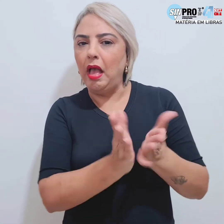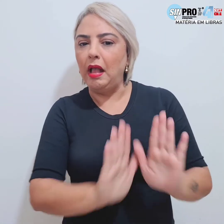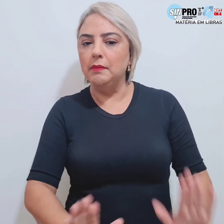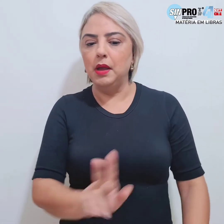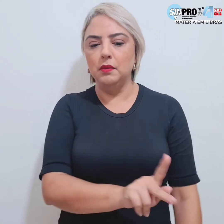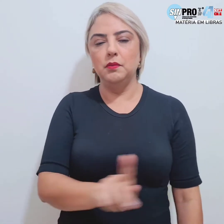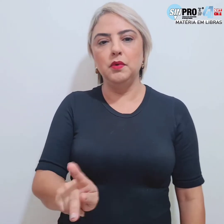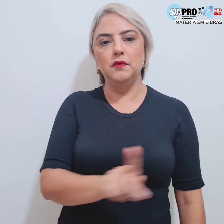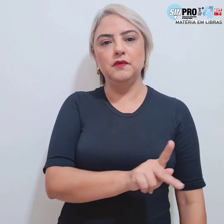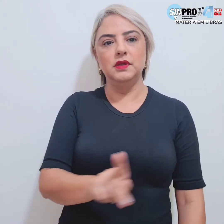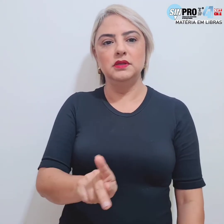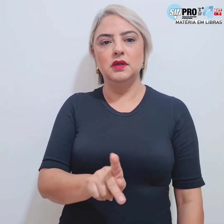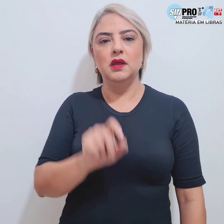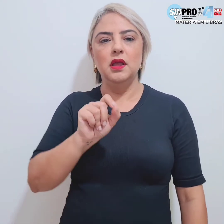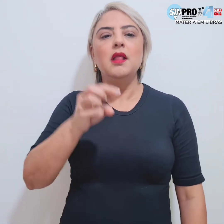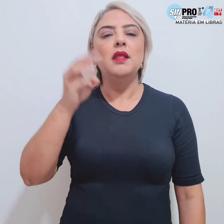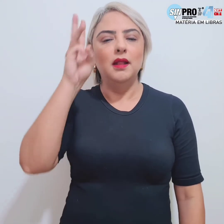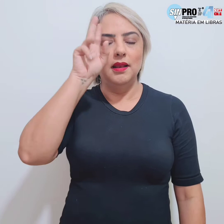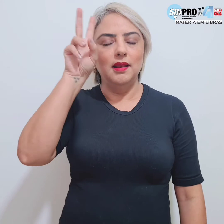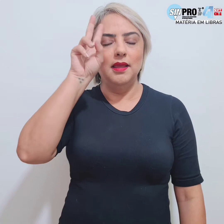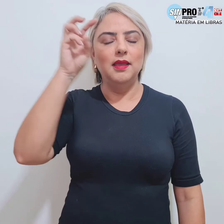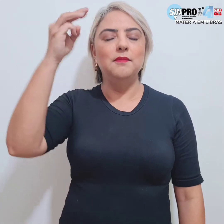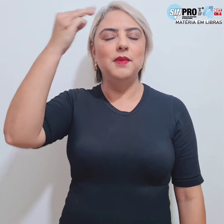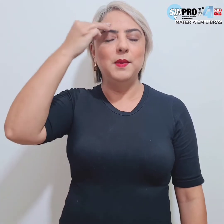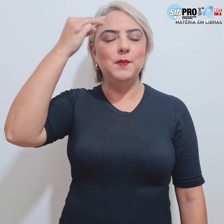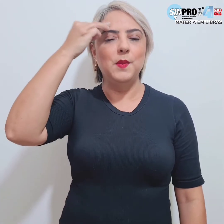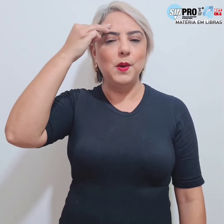desmoralização. Ainda está fresca na memória do povo